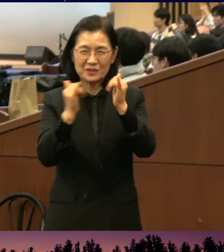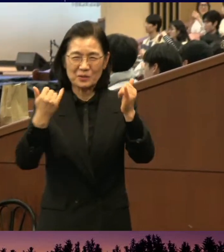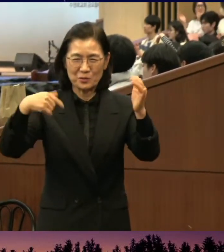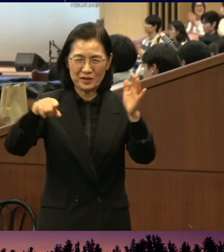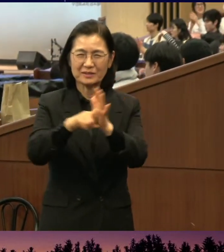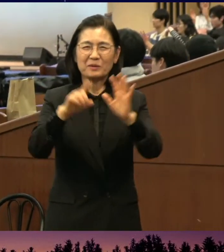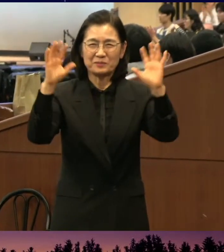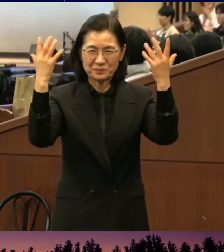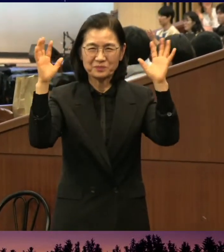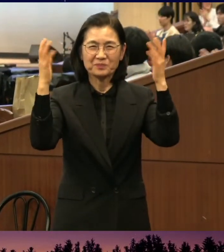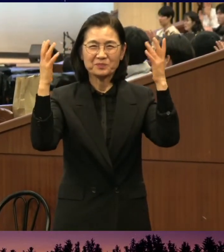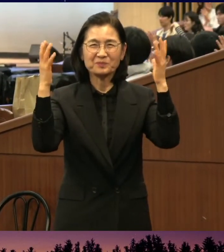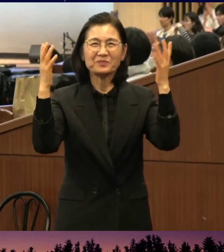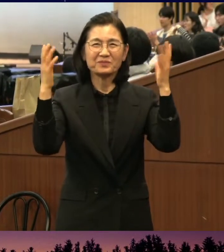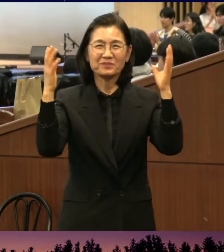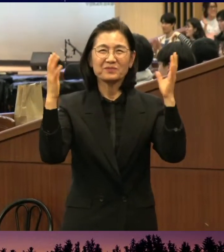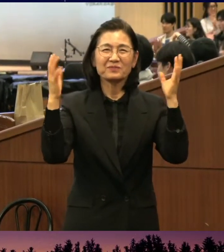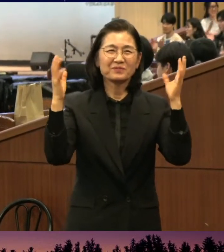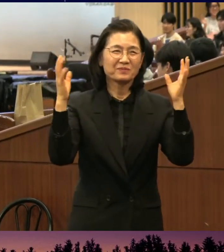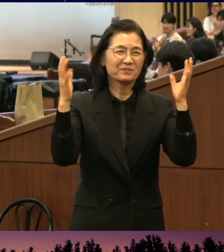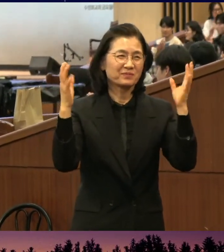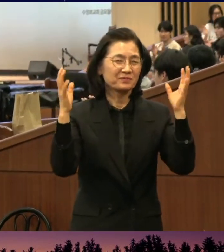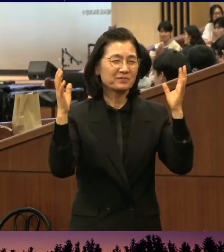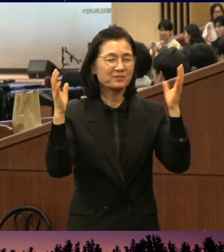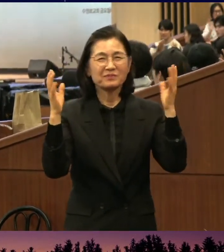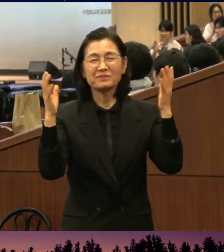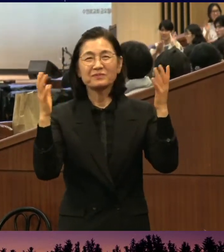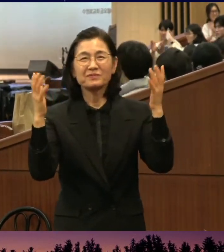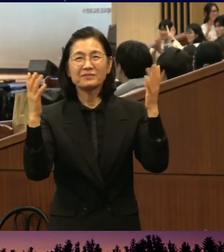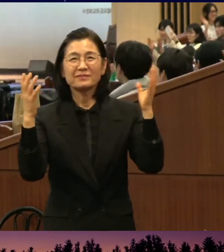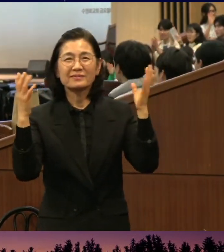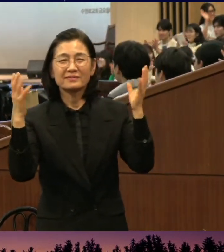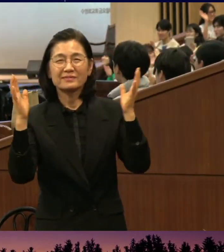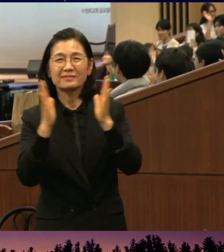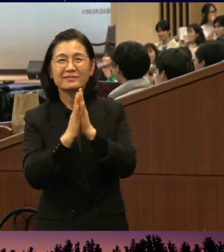치겠습니다. 웰컴, 웰컴.